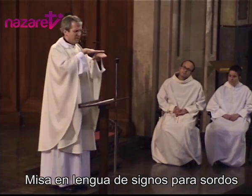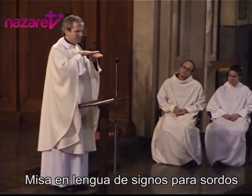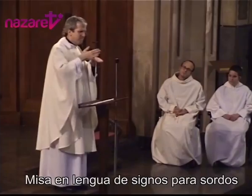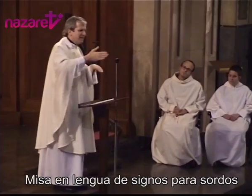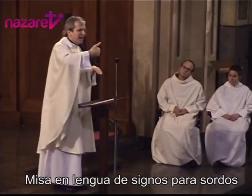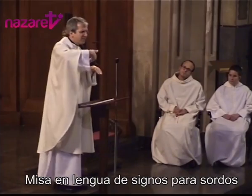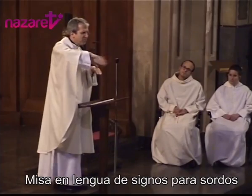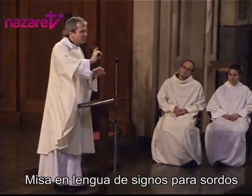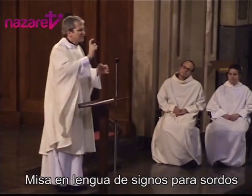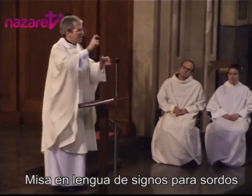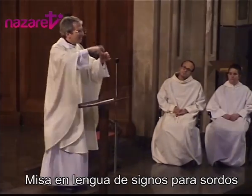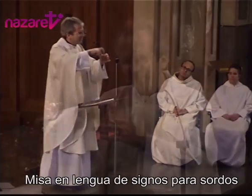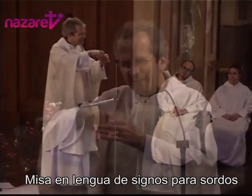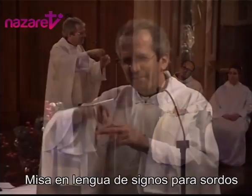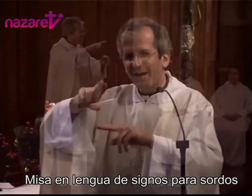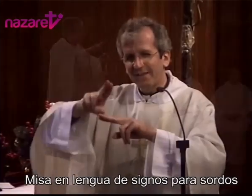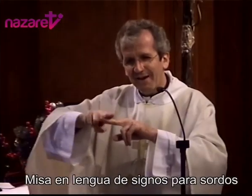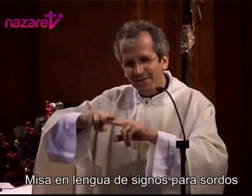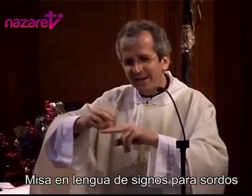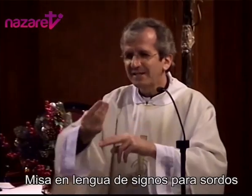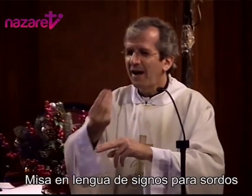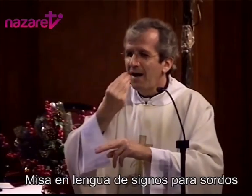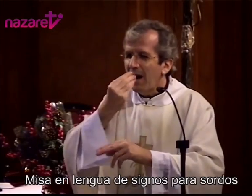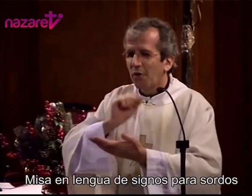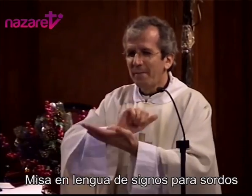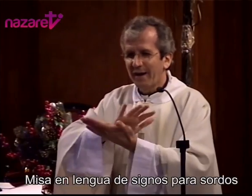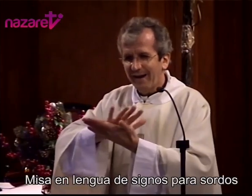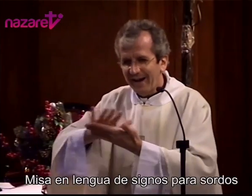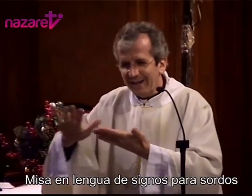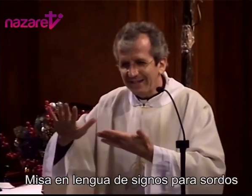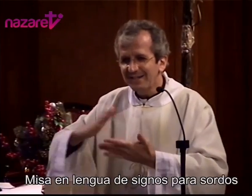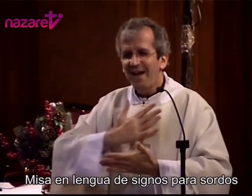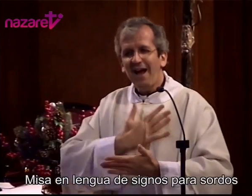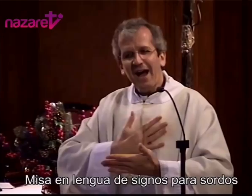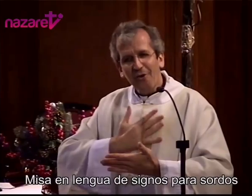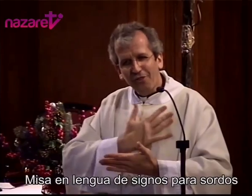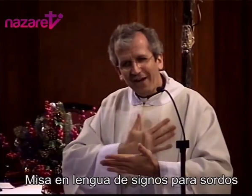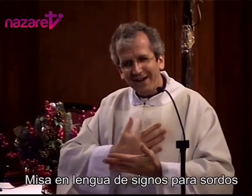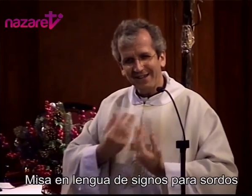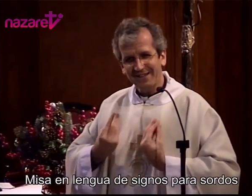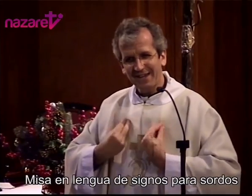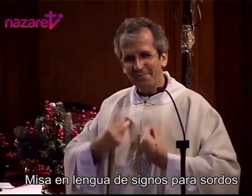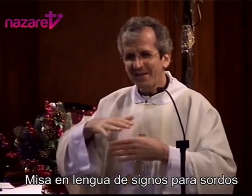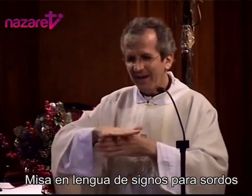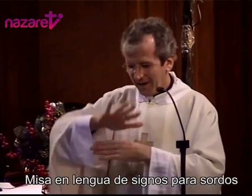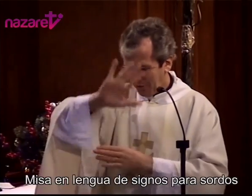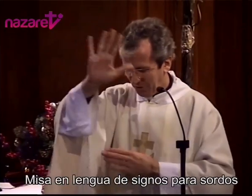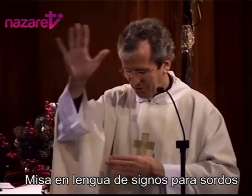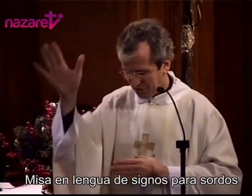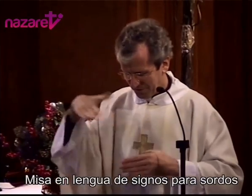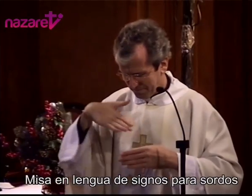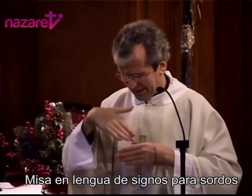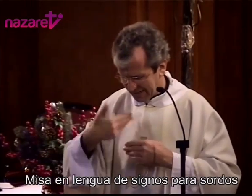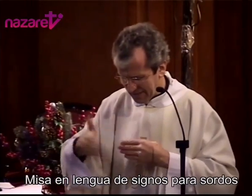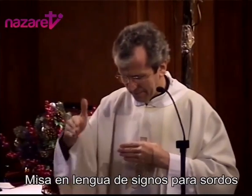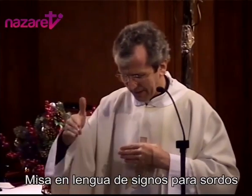que nos invita a todos a participar de la fiesta, a comer gratis, a gozar de la vida con